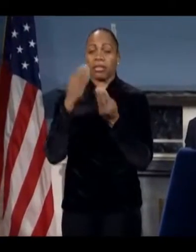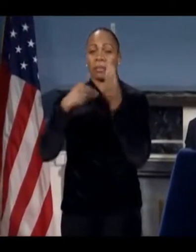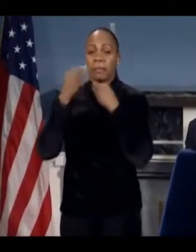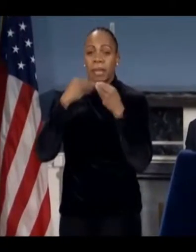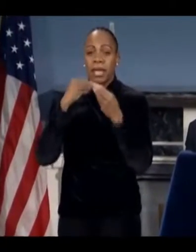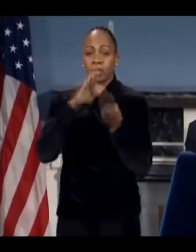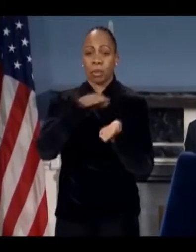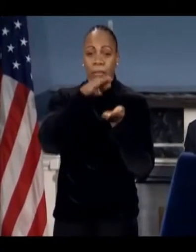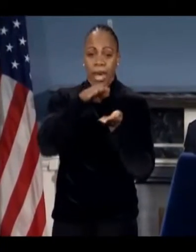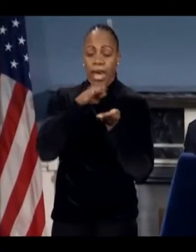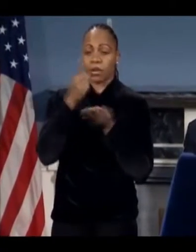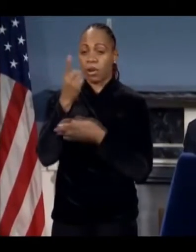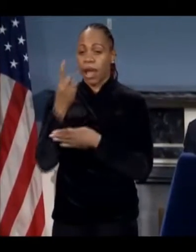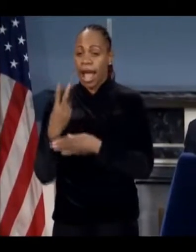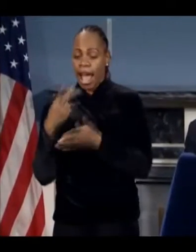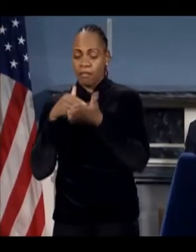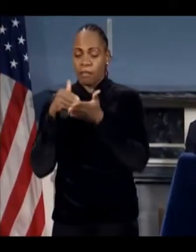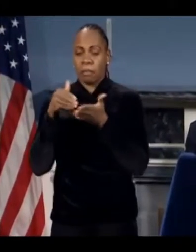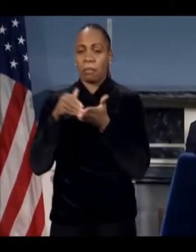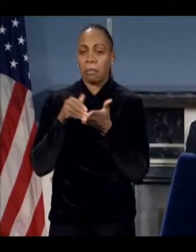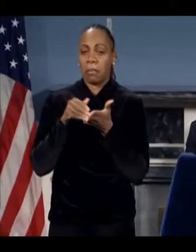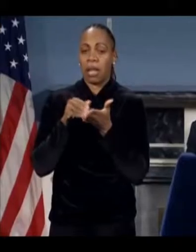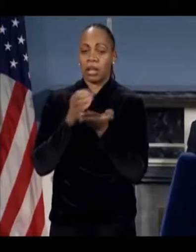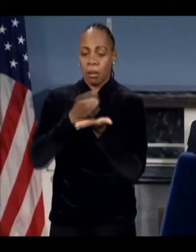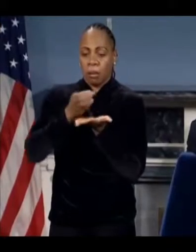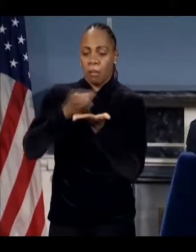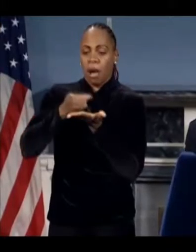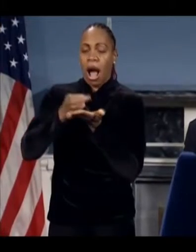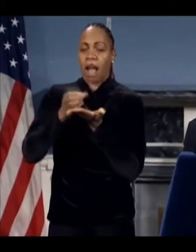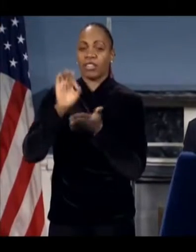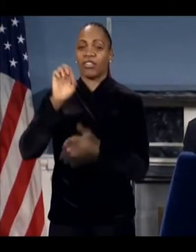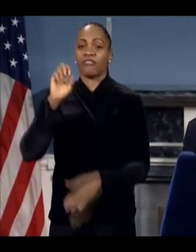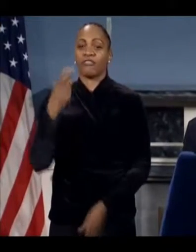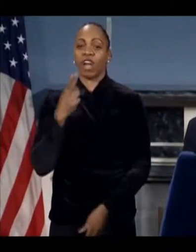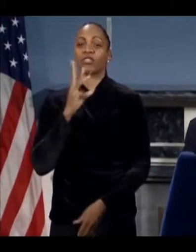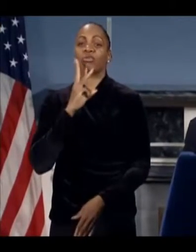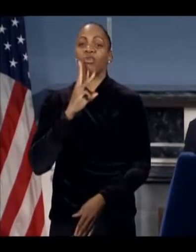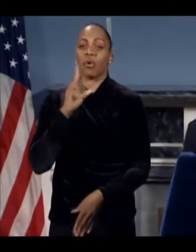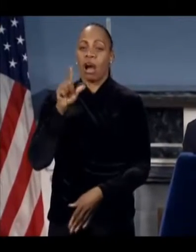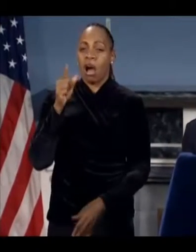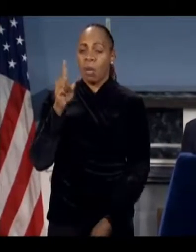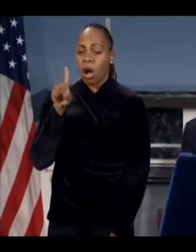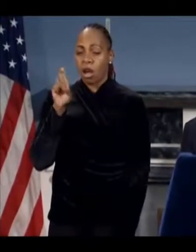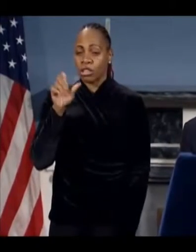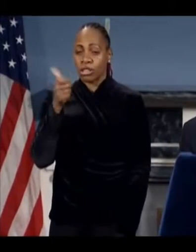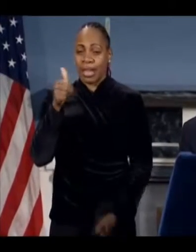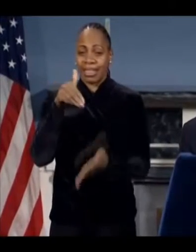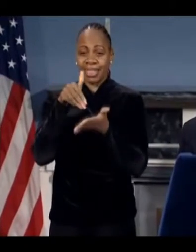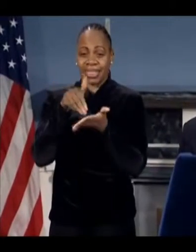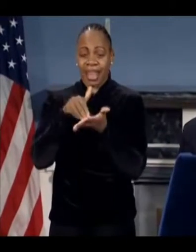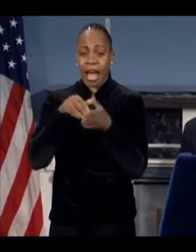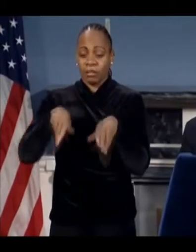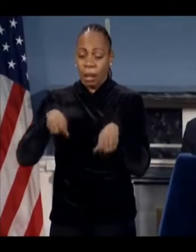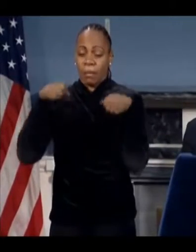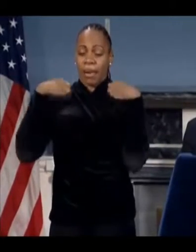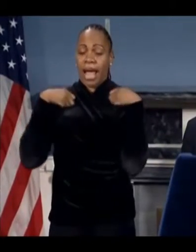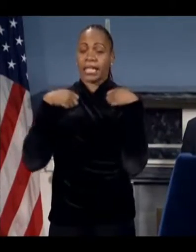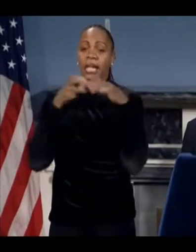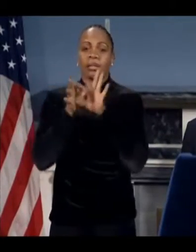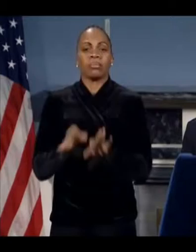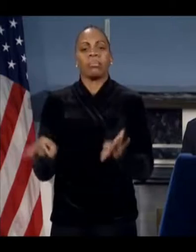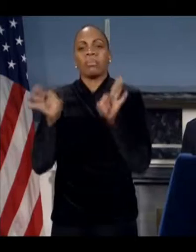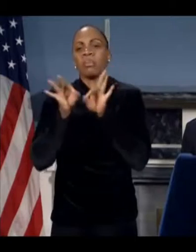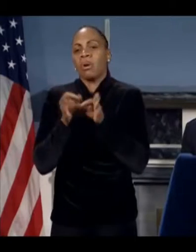alimentos envasados y en los que sirven en los restaurantes. Bloomberg anunció los progresos en una iniciativa que impulsó en